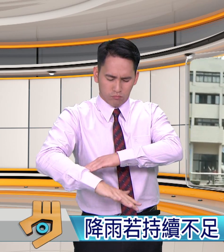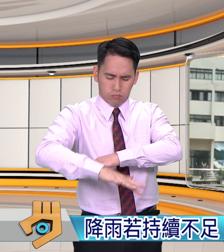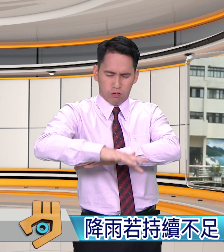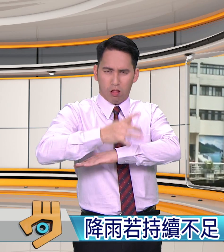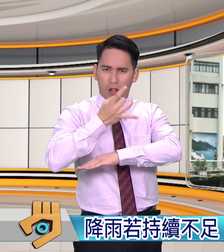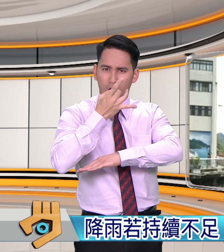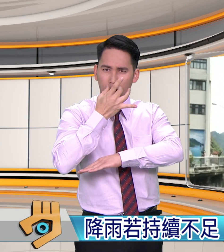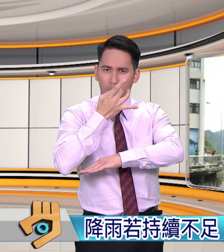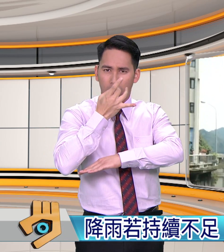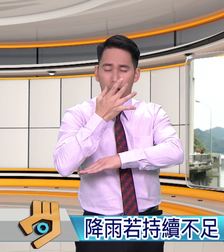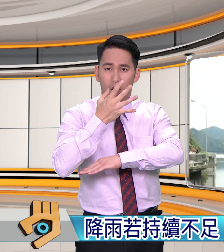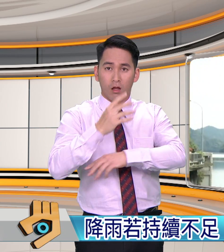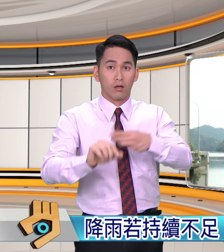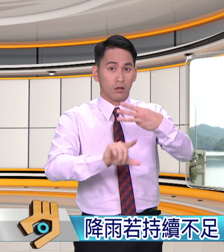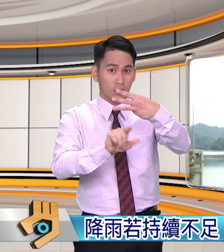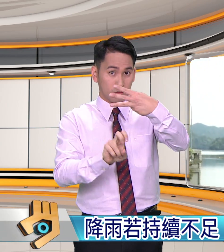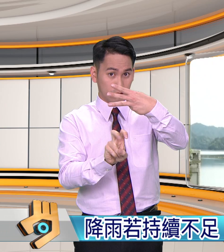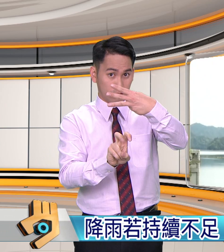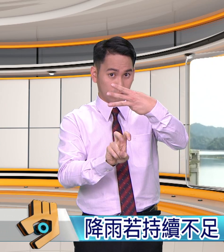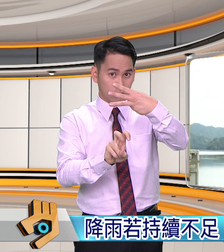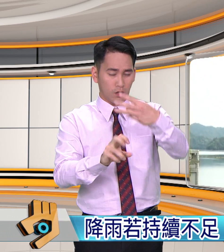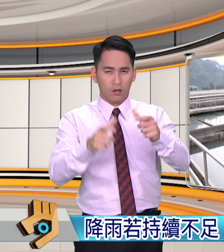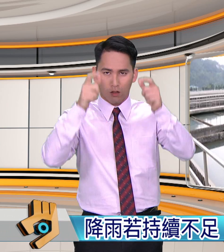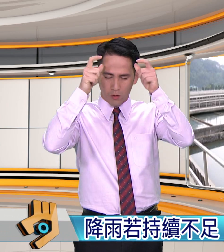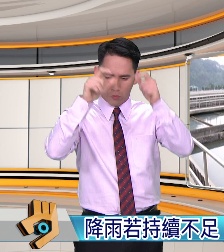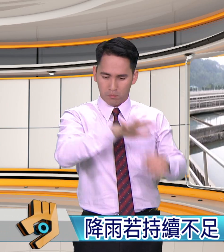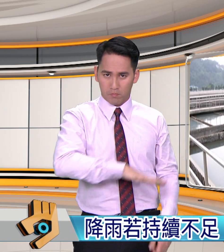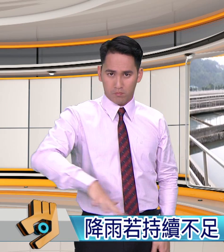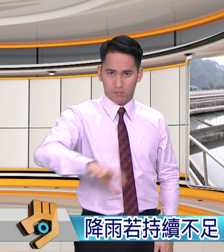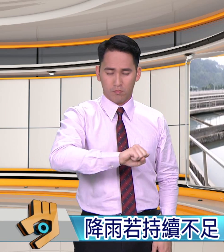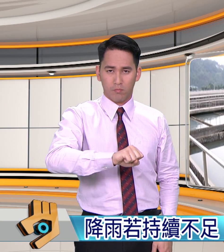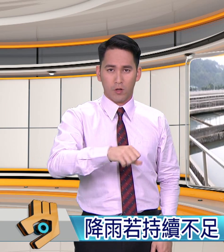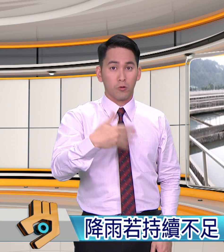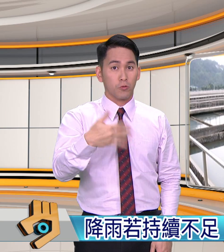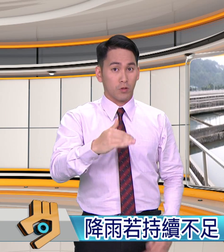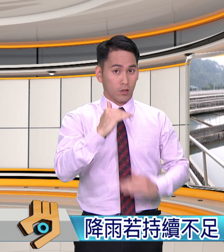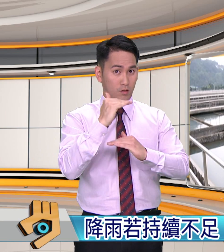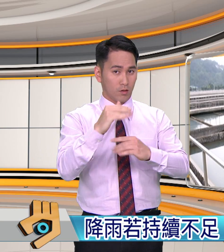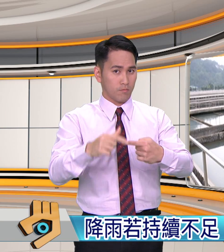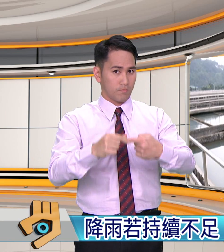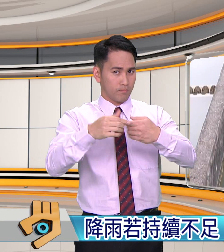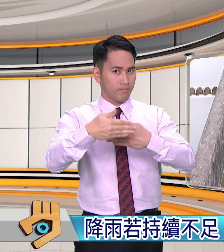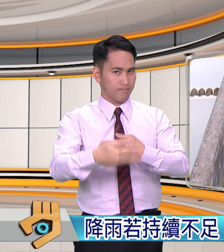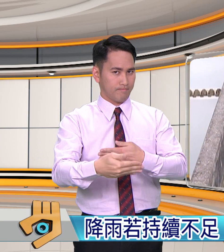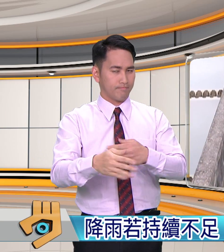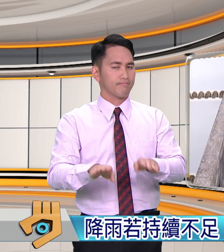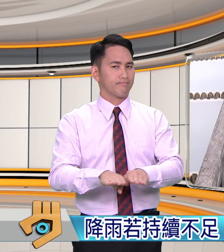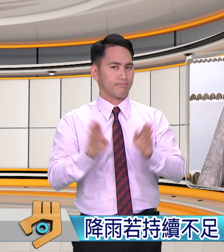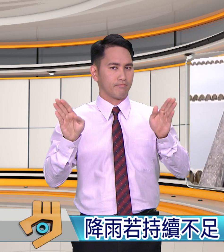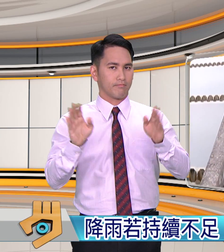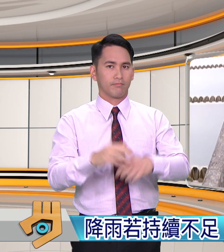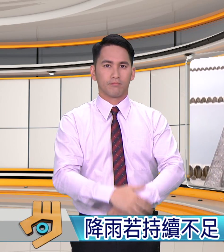量。三月二十号起，高雄地区将实施第一阶段限水。